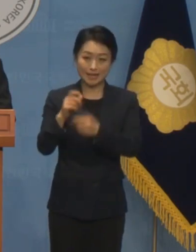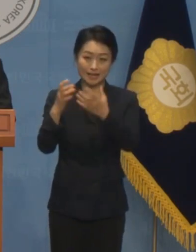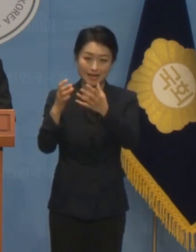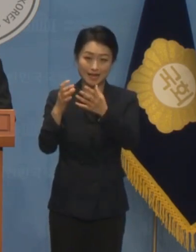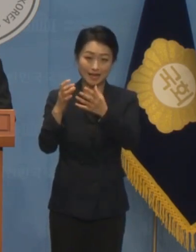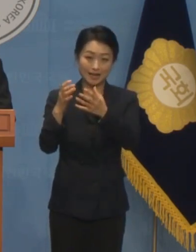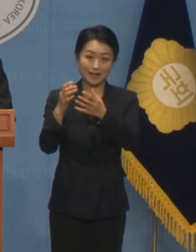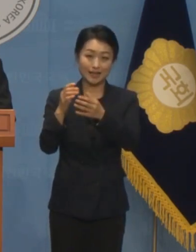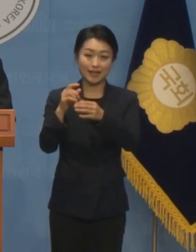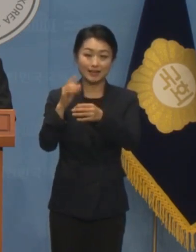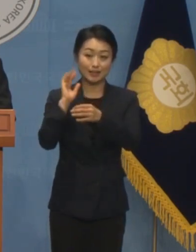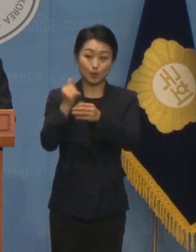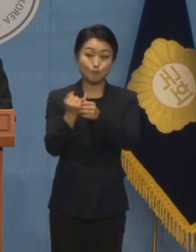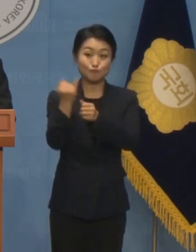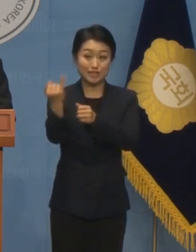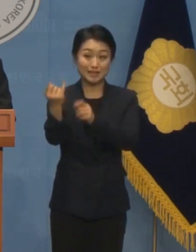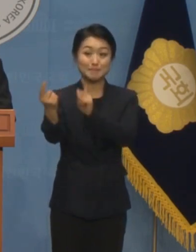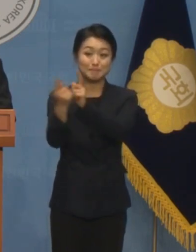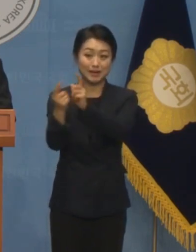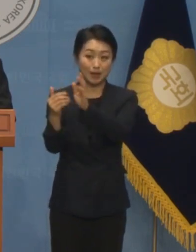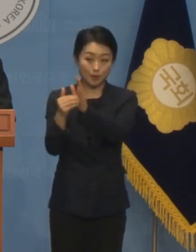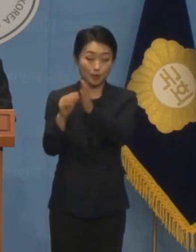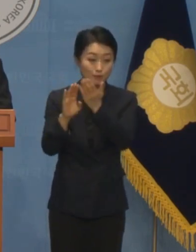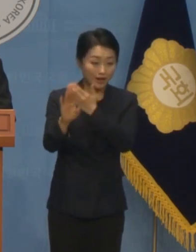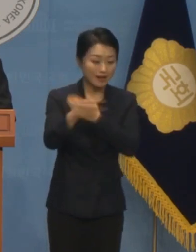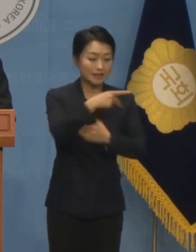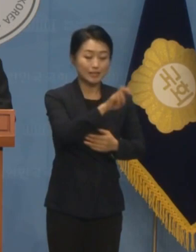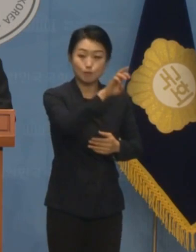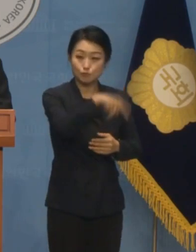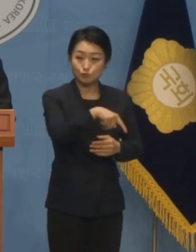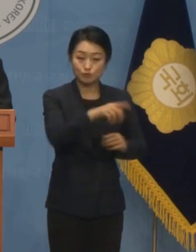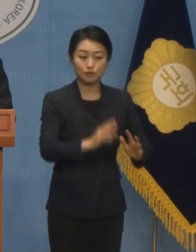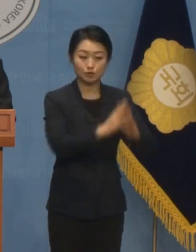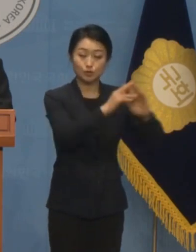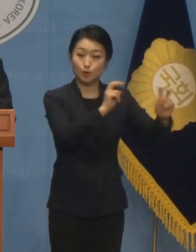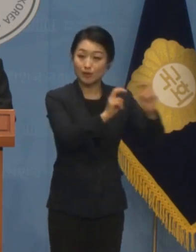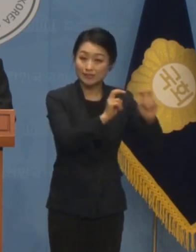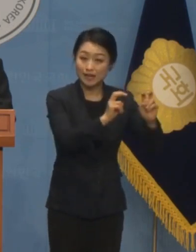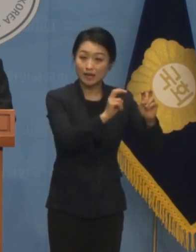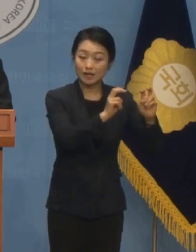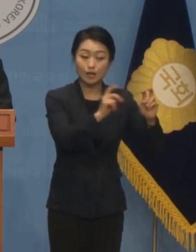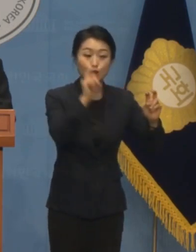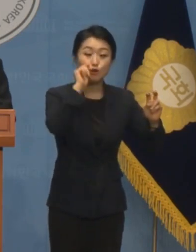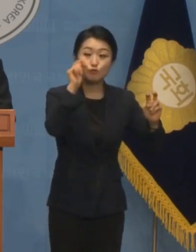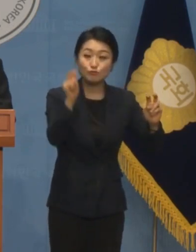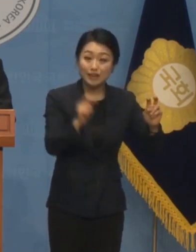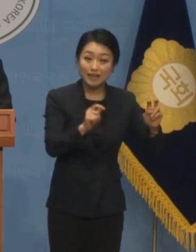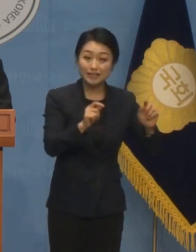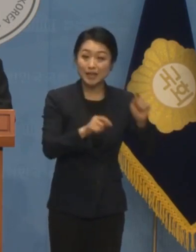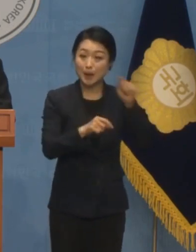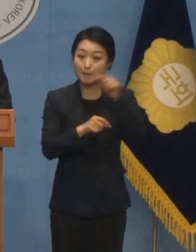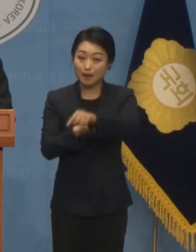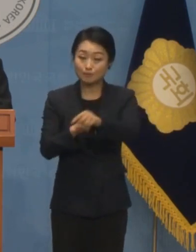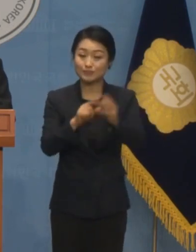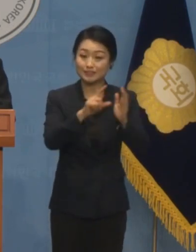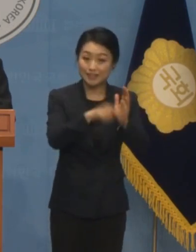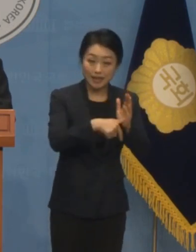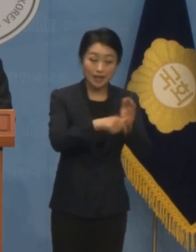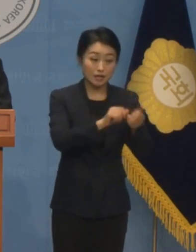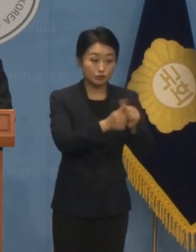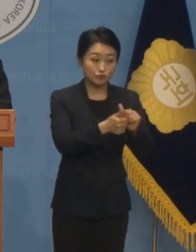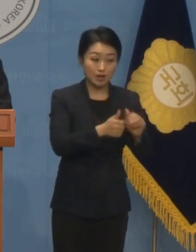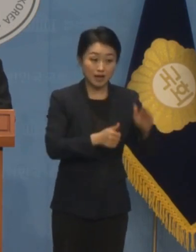40배나 뛰었고 원희룡 장관과 삼부토건 등이 우크라이나 재건 포럼에 방문한 22일에는